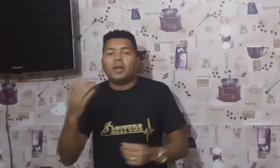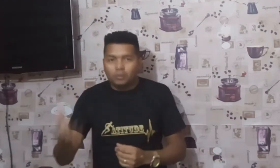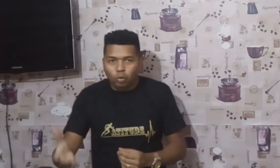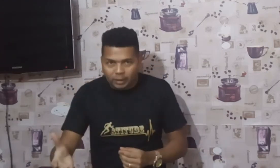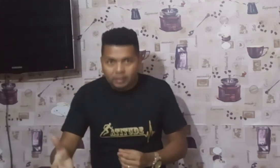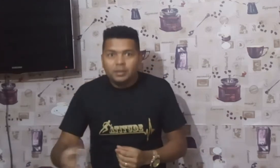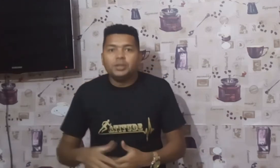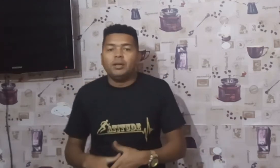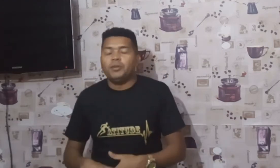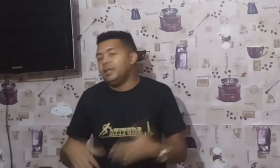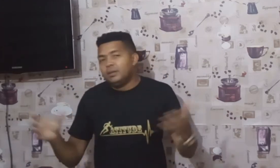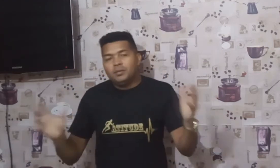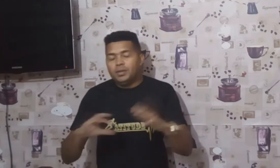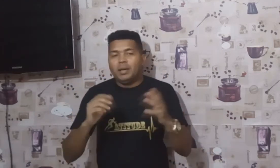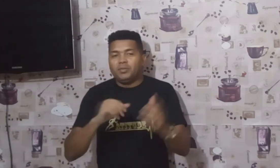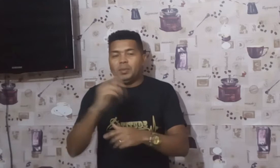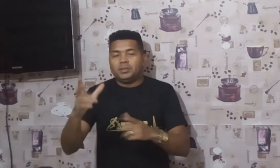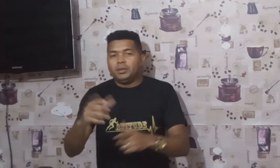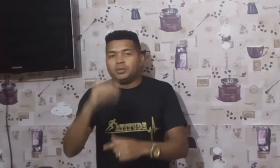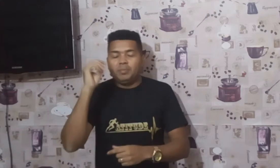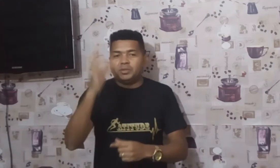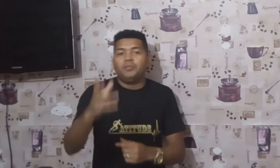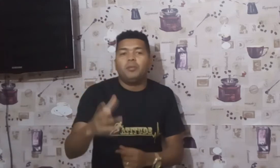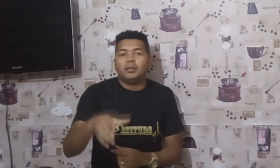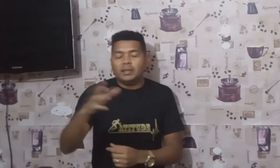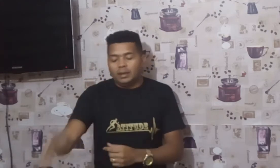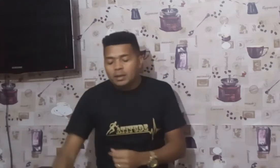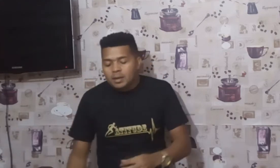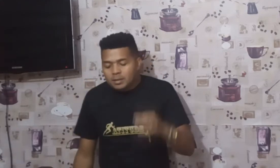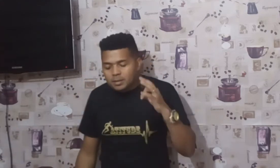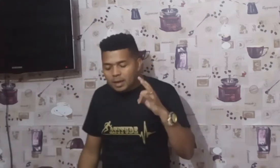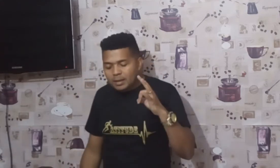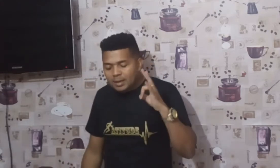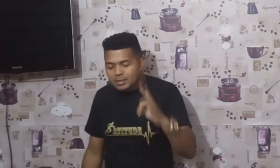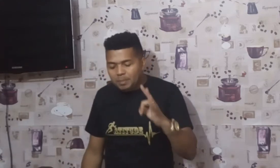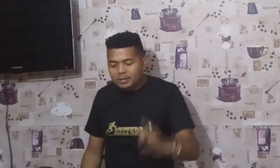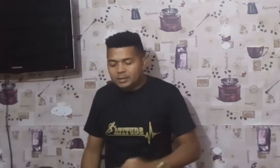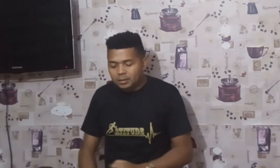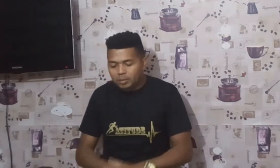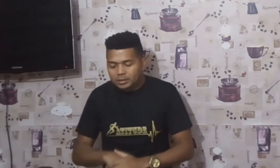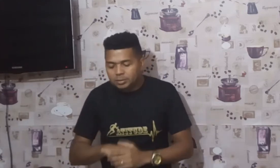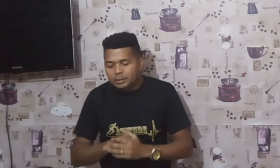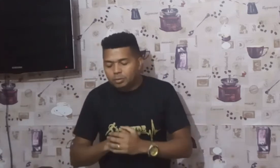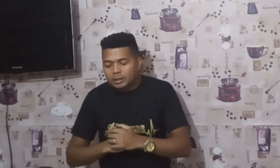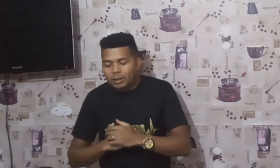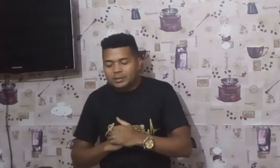operadora de telefonia, vira e mexe, vai aparecer um negócio lá para você informando quem está desaparecida no Brasil, sendo aí quase